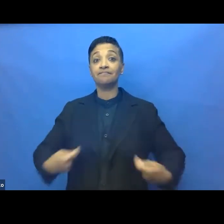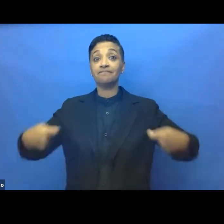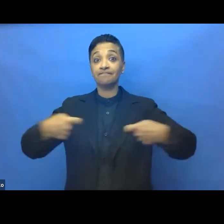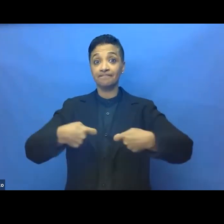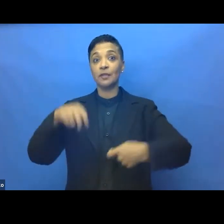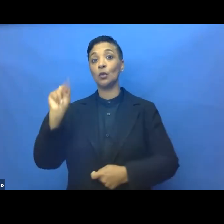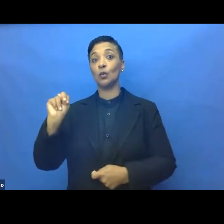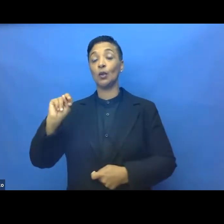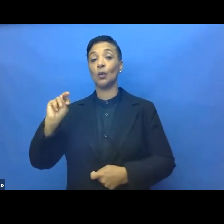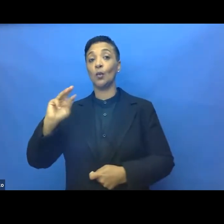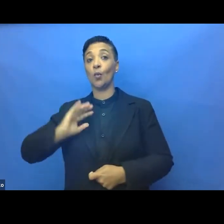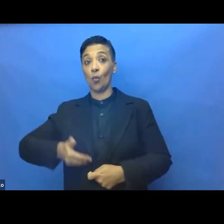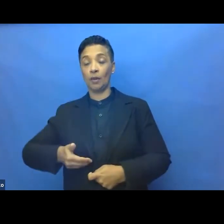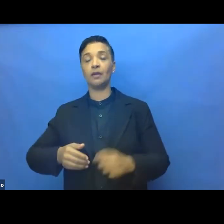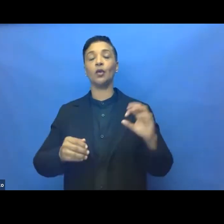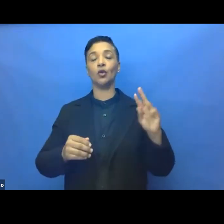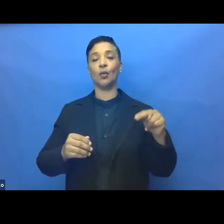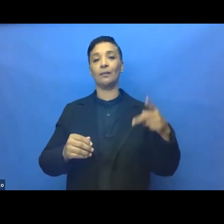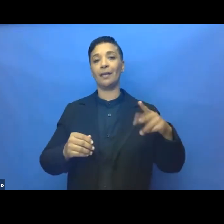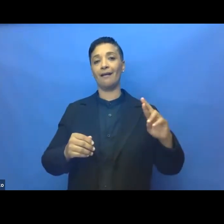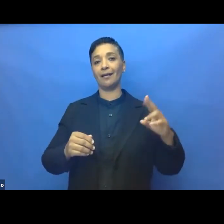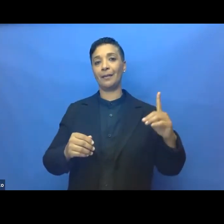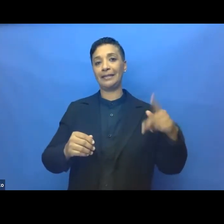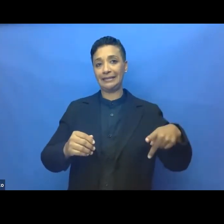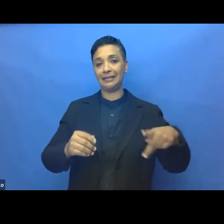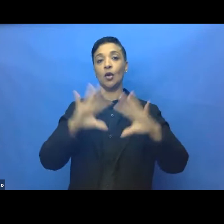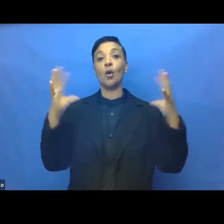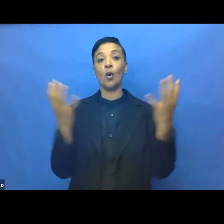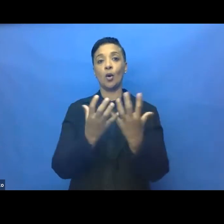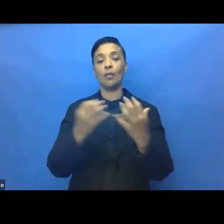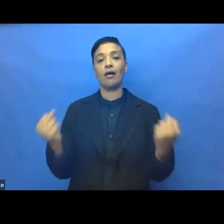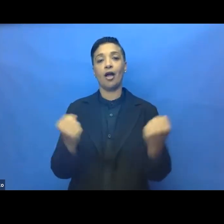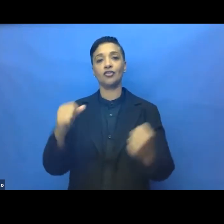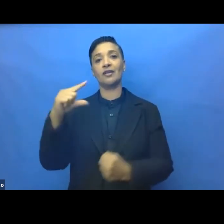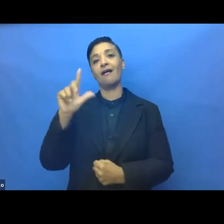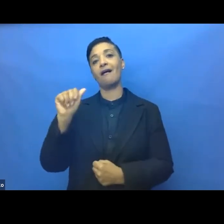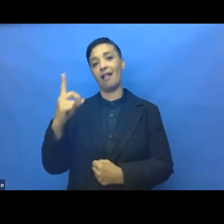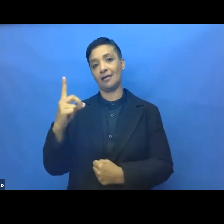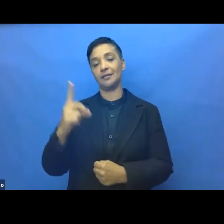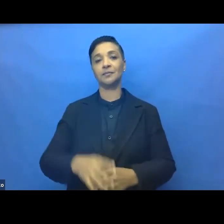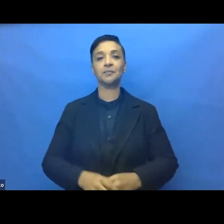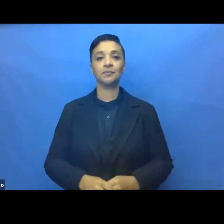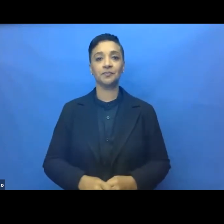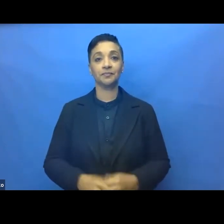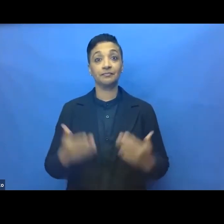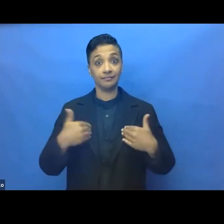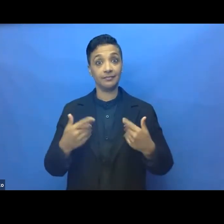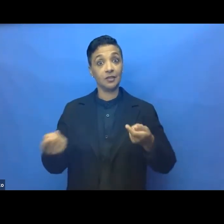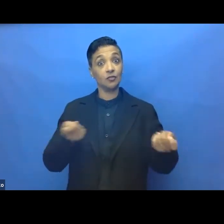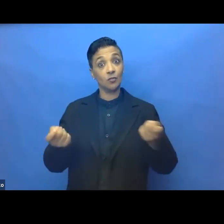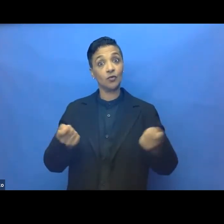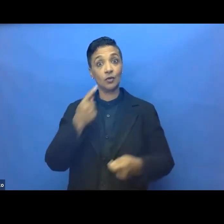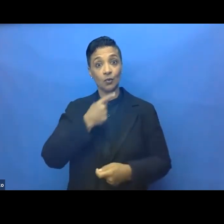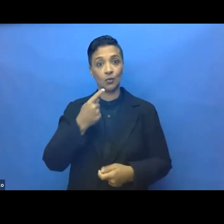organisée par le Fonds pour les droits des personnes handicapées,